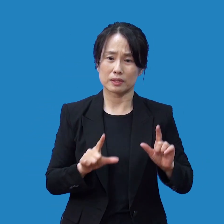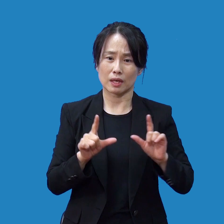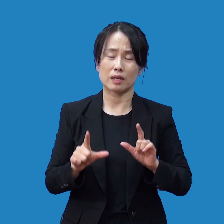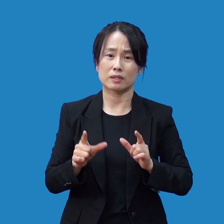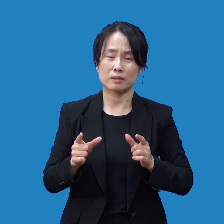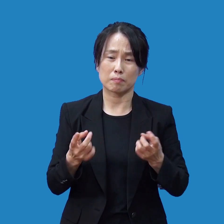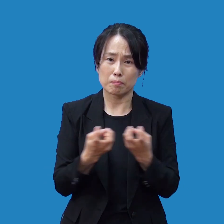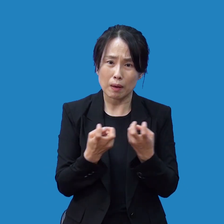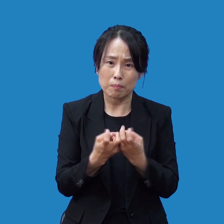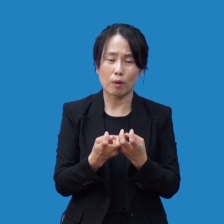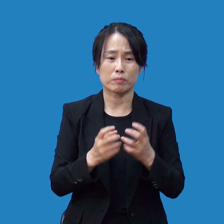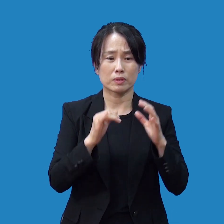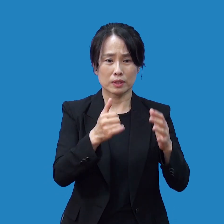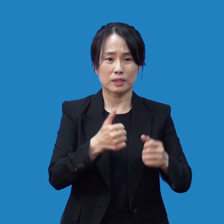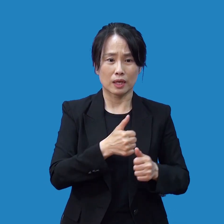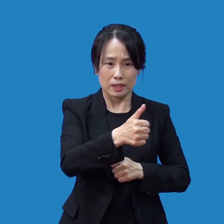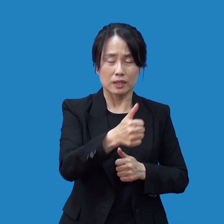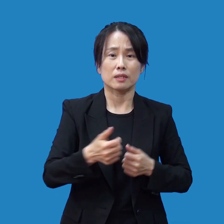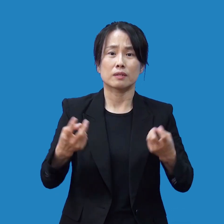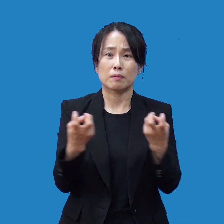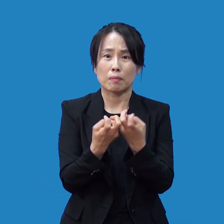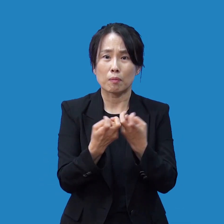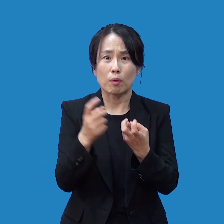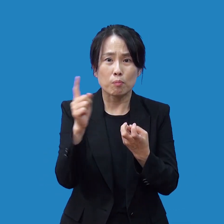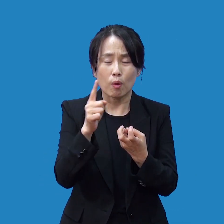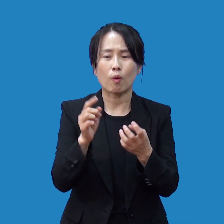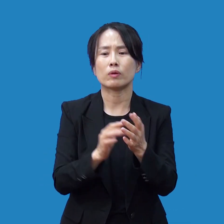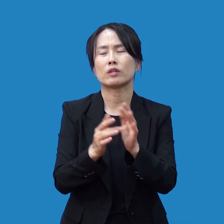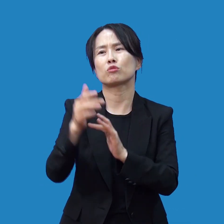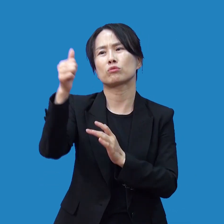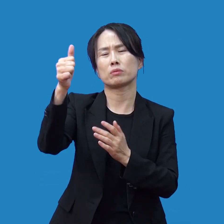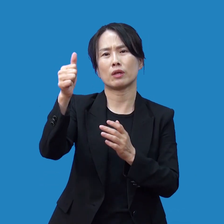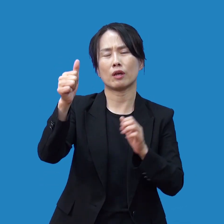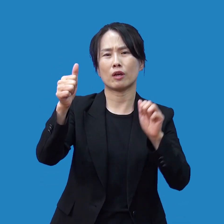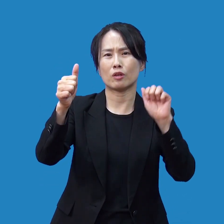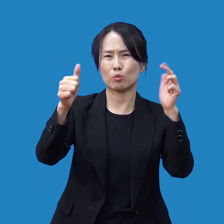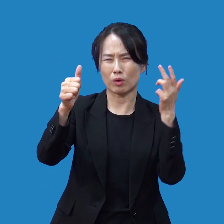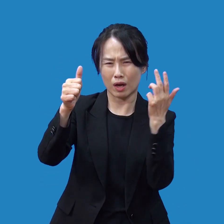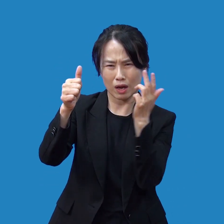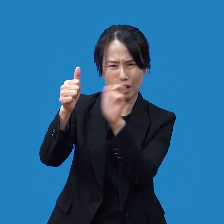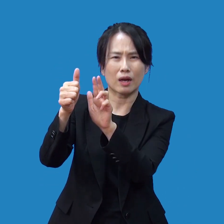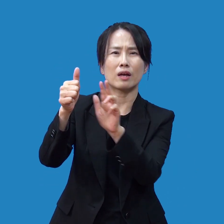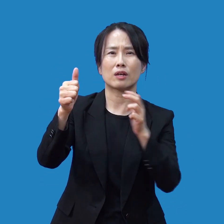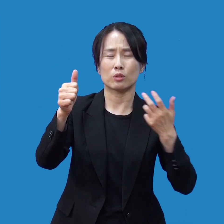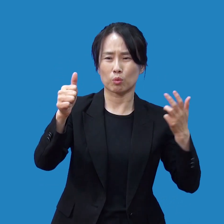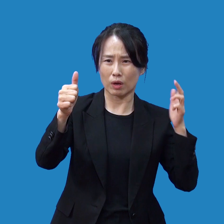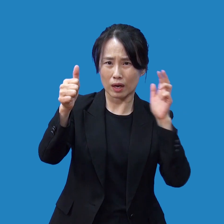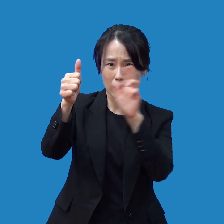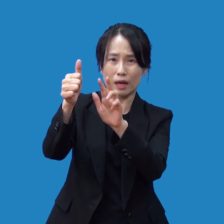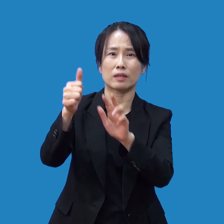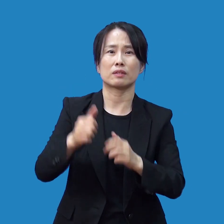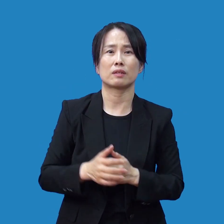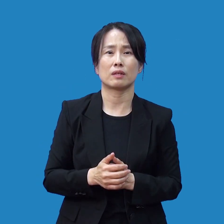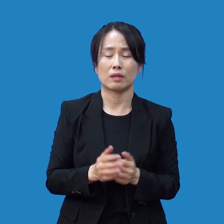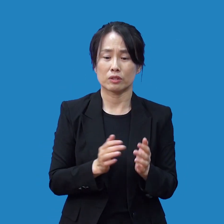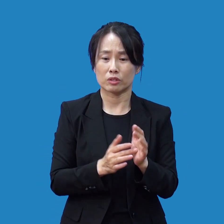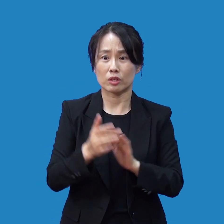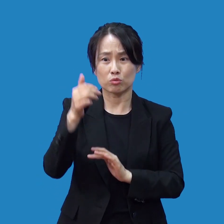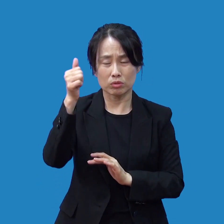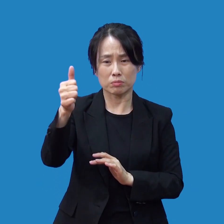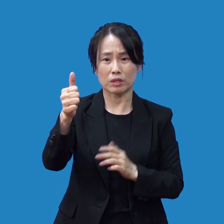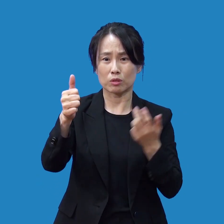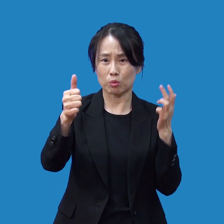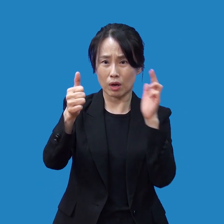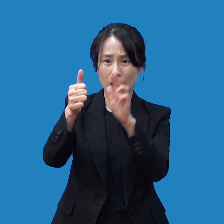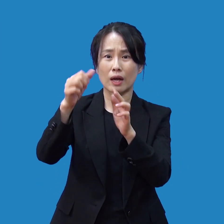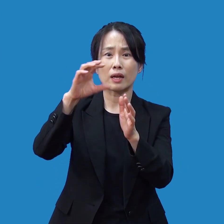길, 예수님께로 돌아가는 길입니다. 예수님께로 돌아갈 때 하늘에서부터 우리